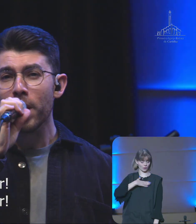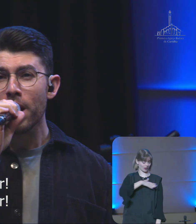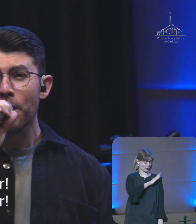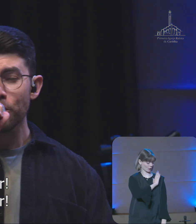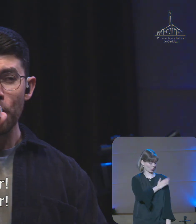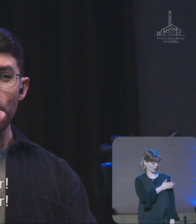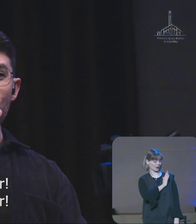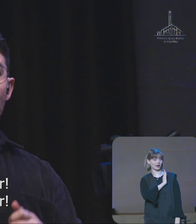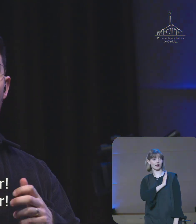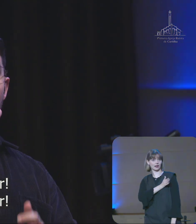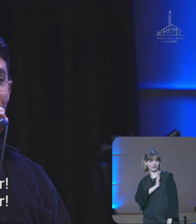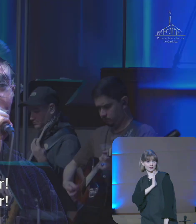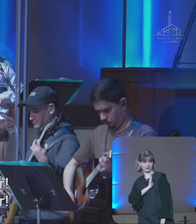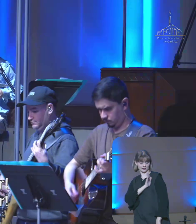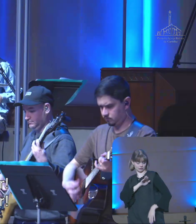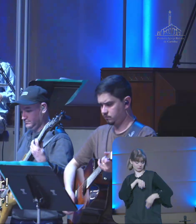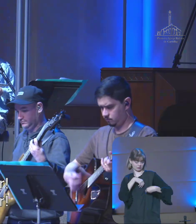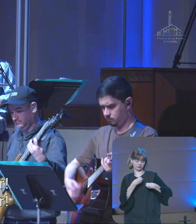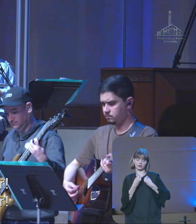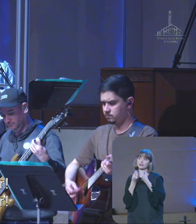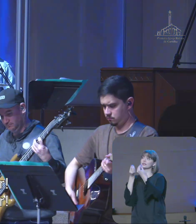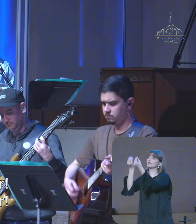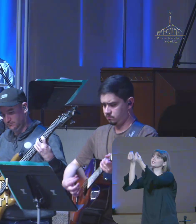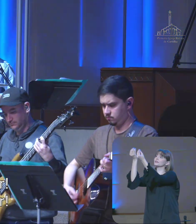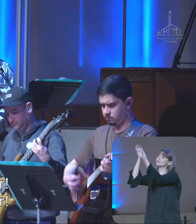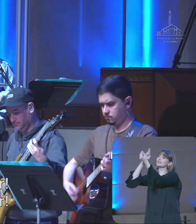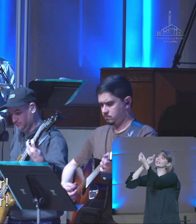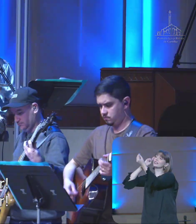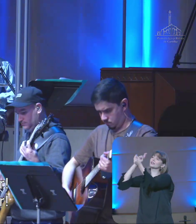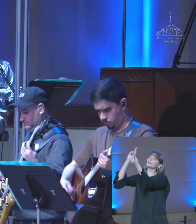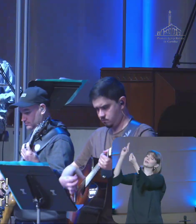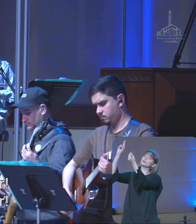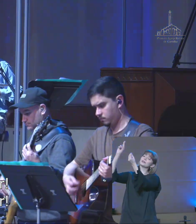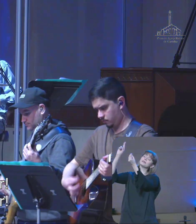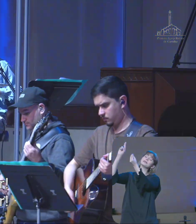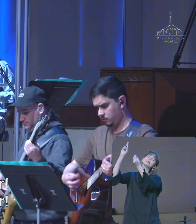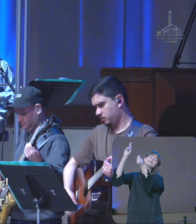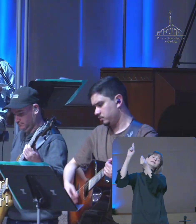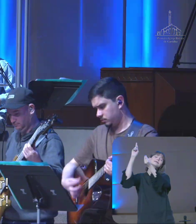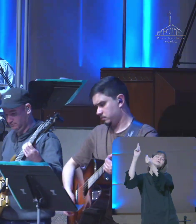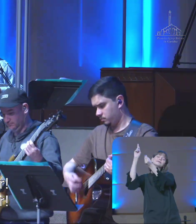O meu coração é teu, Senhor.